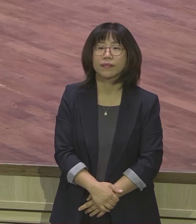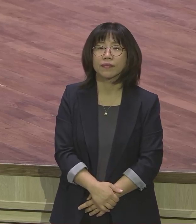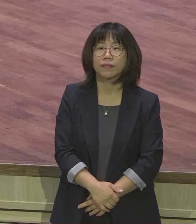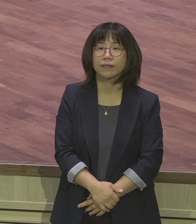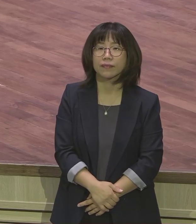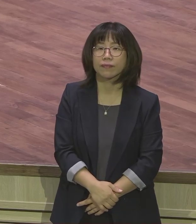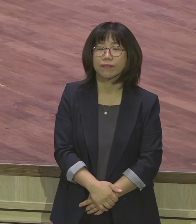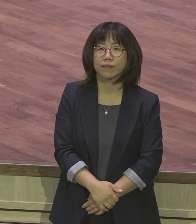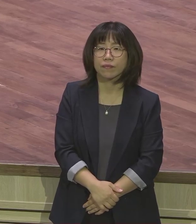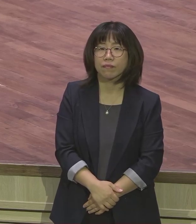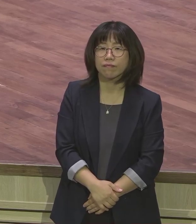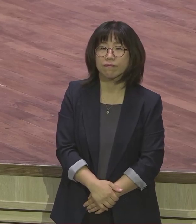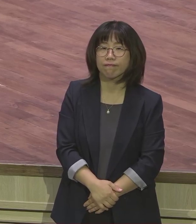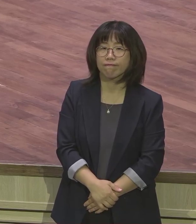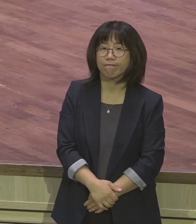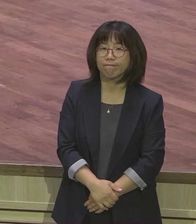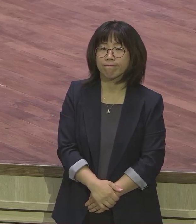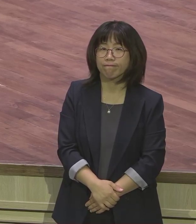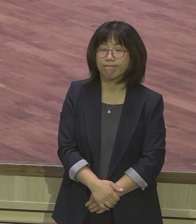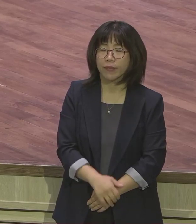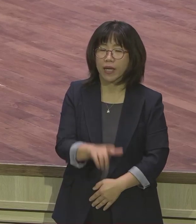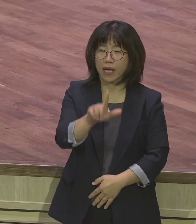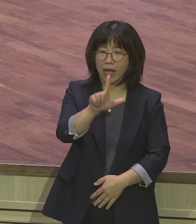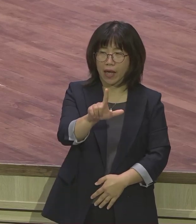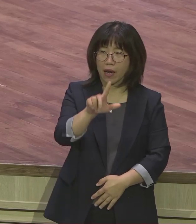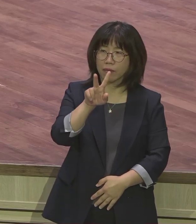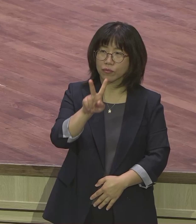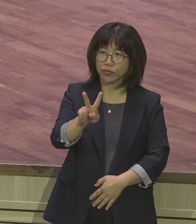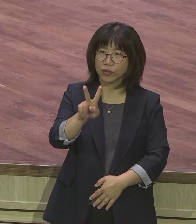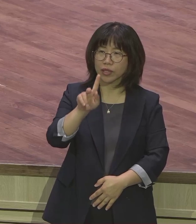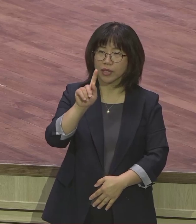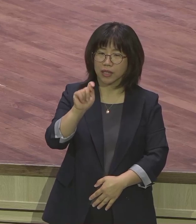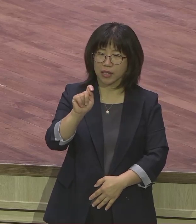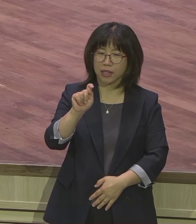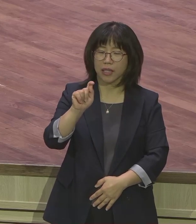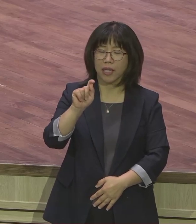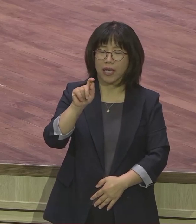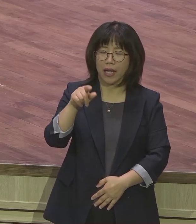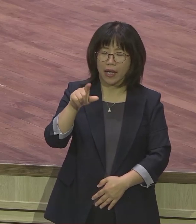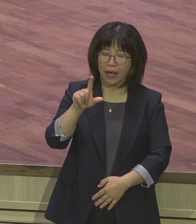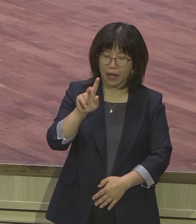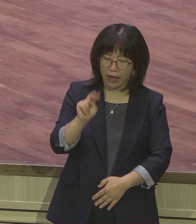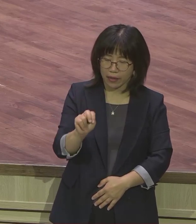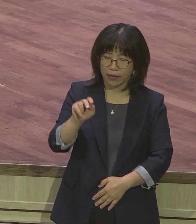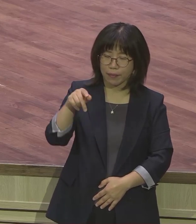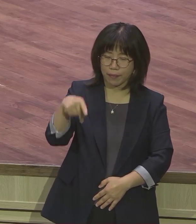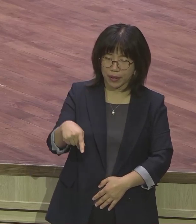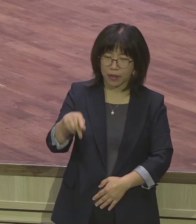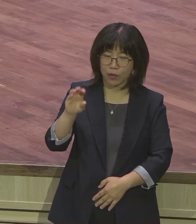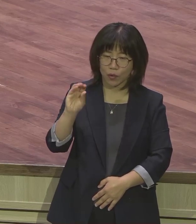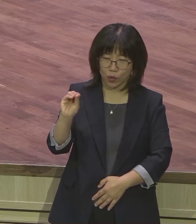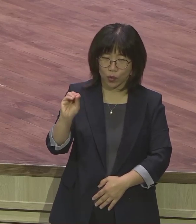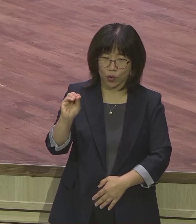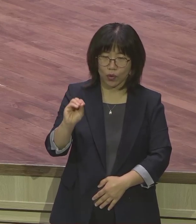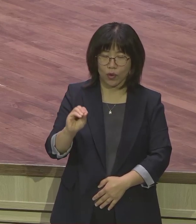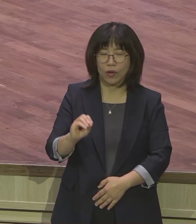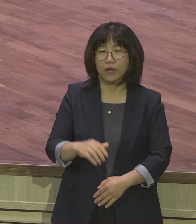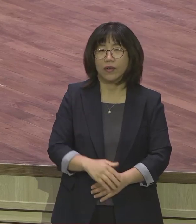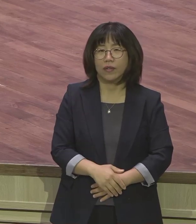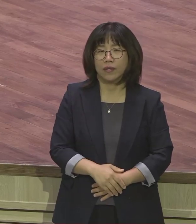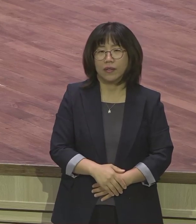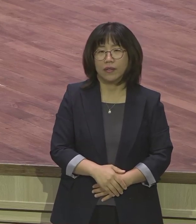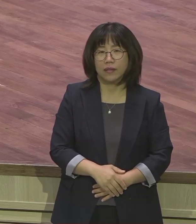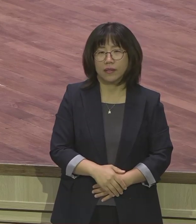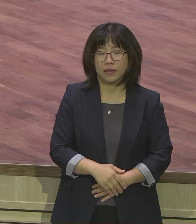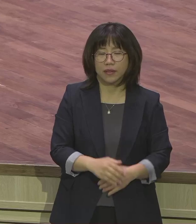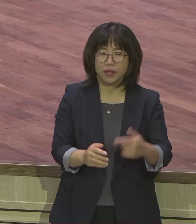그래서 지금 우리가 나오시지요. LVT, NPO. 지금 나오는 이 내용들을 보면요. 네블레지부터 이